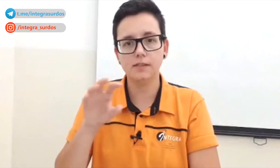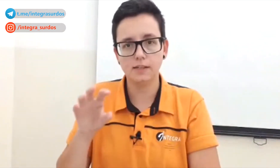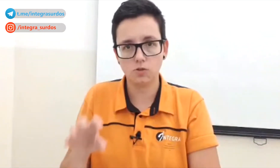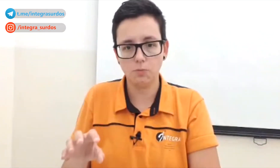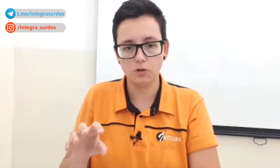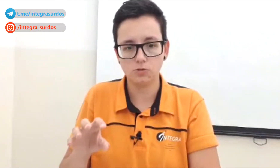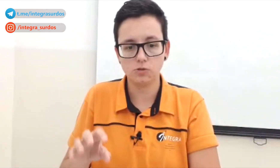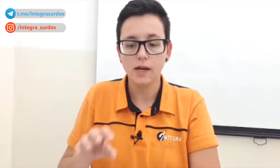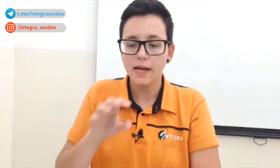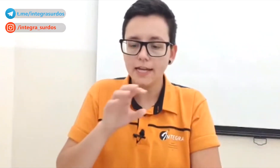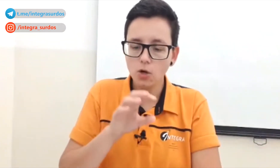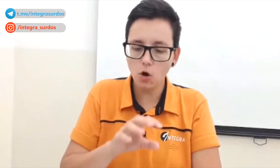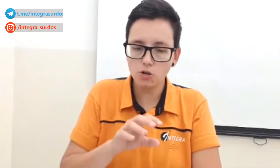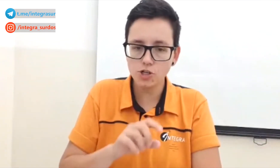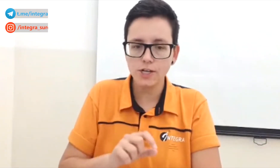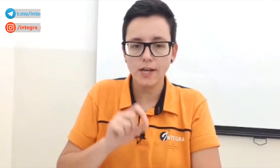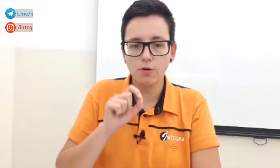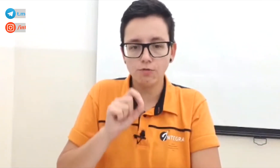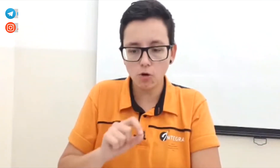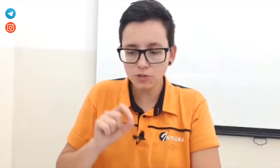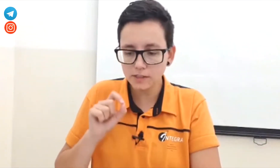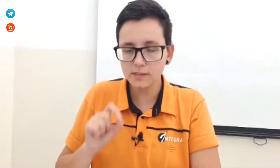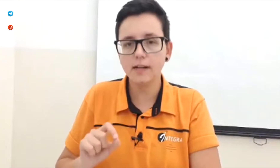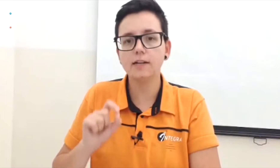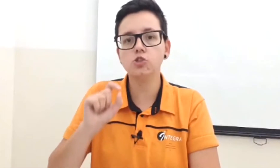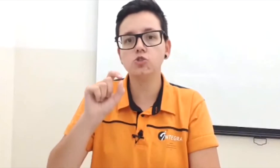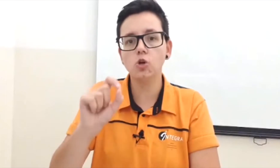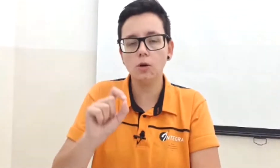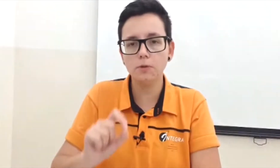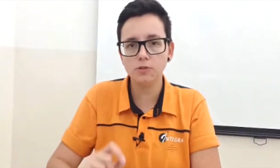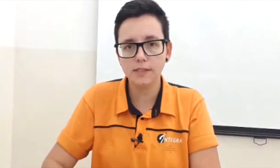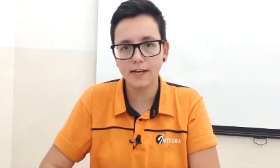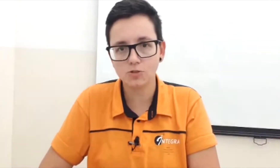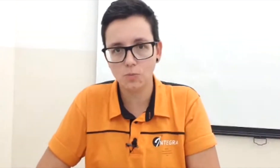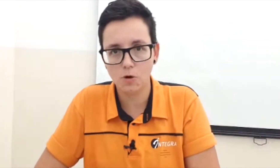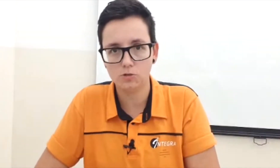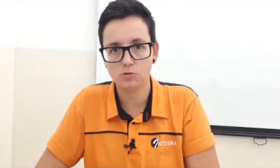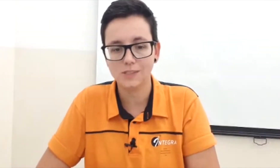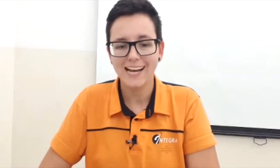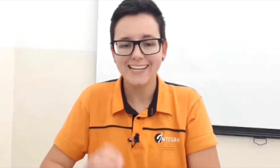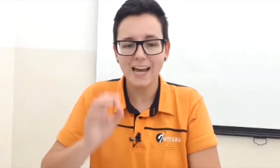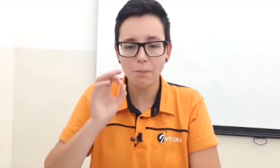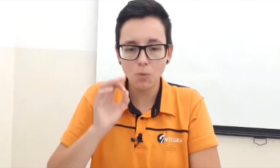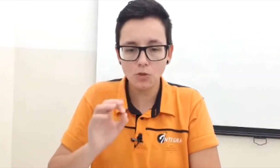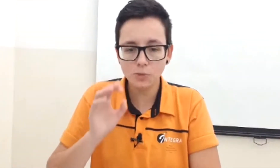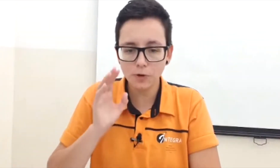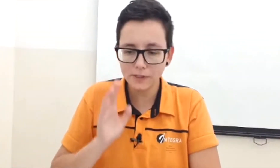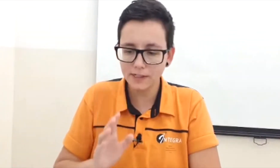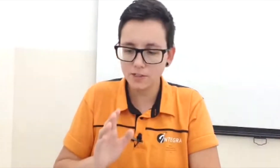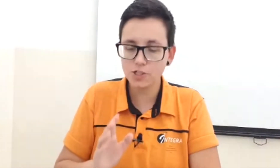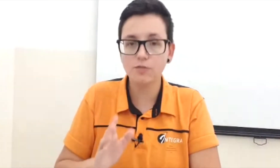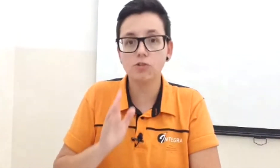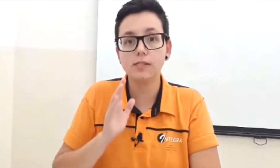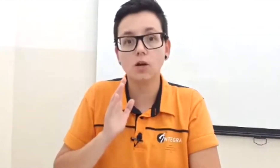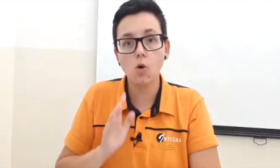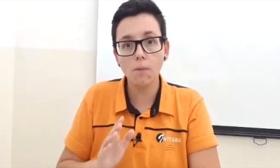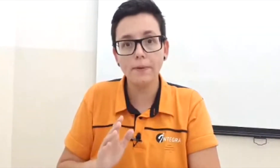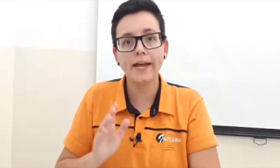sinais compostos. E hoje eu vou te ensinar sobre os sinais compostos. E é muito importante que você